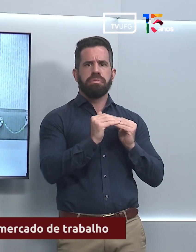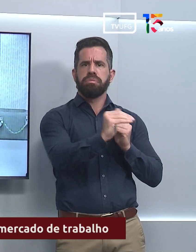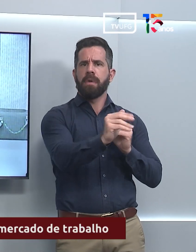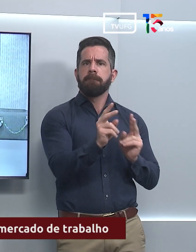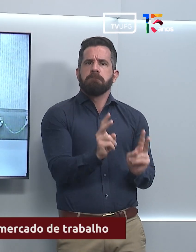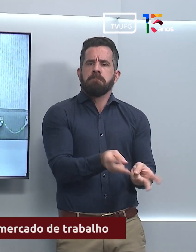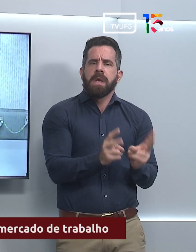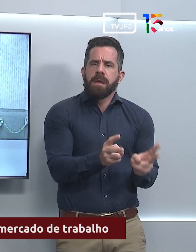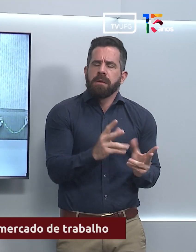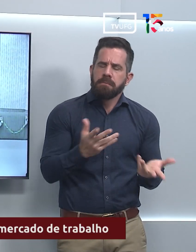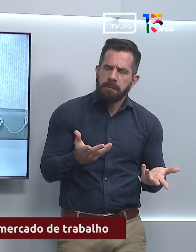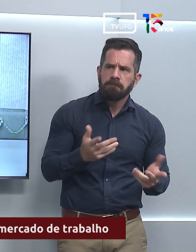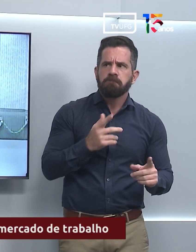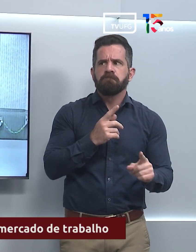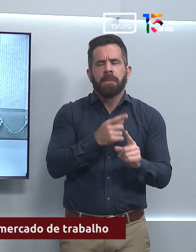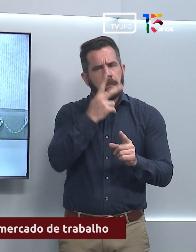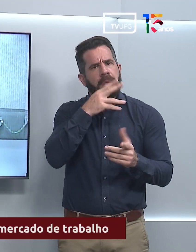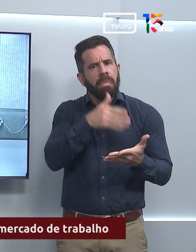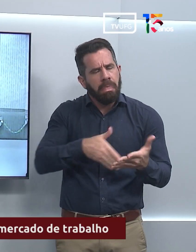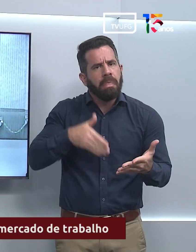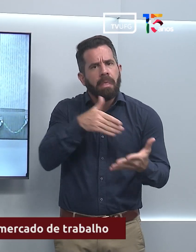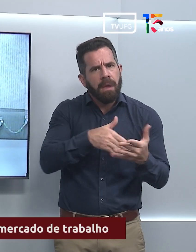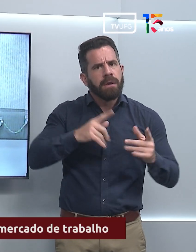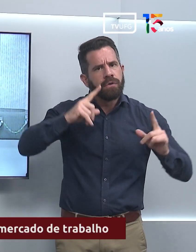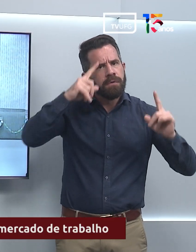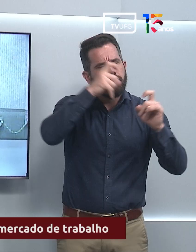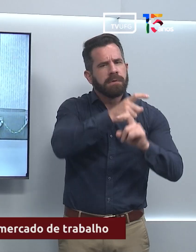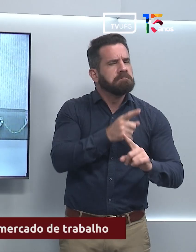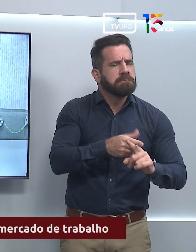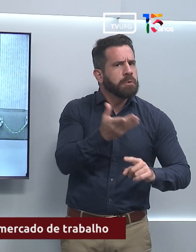dessas pessoas evoluírem nos seus postos.